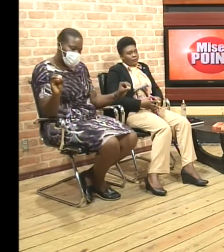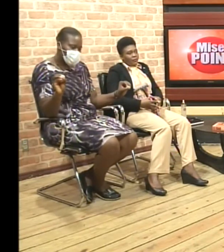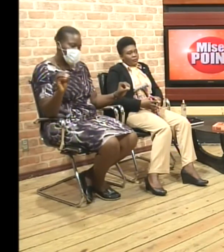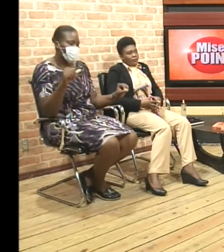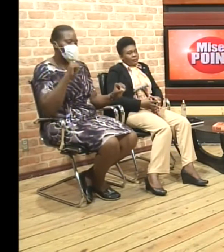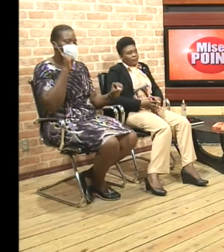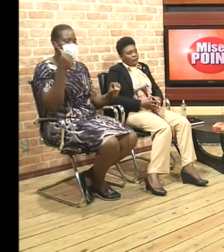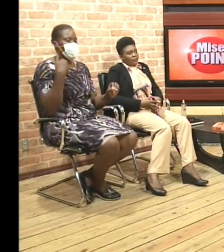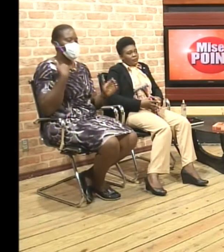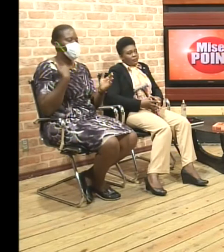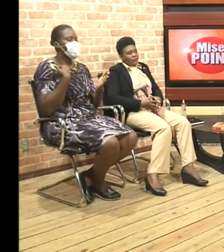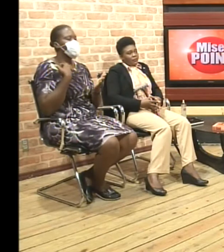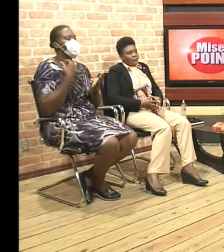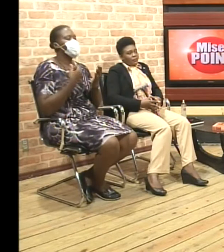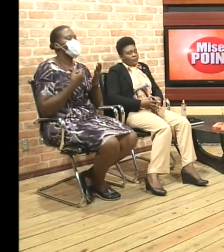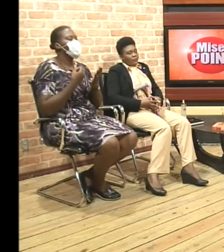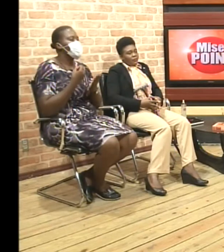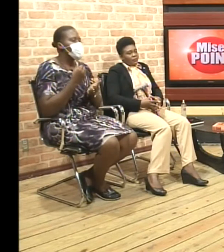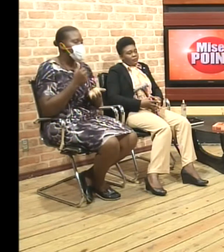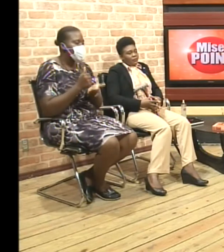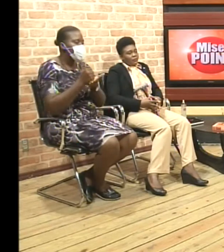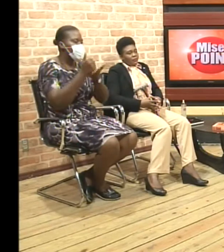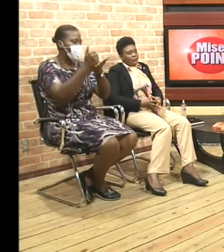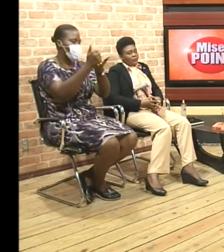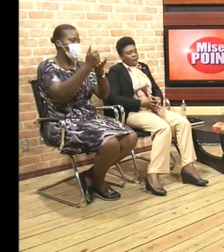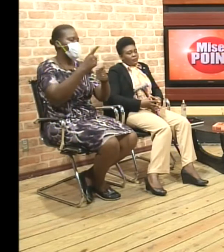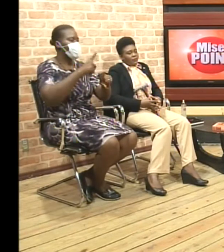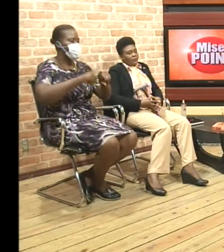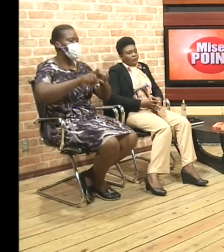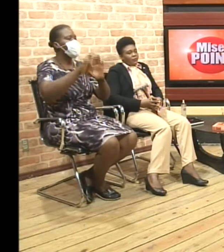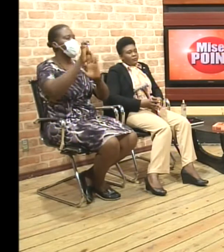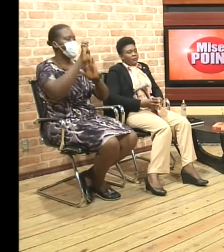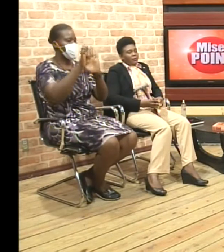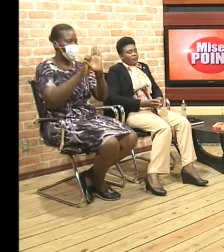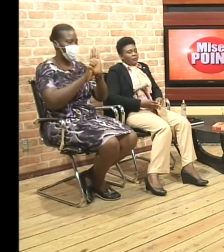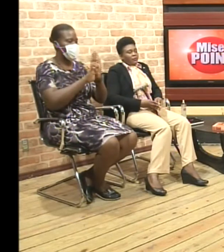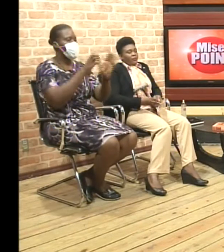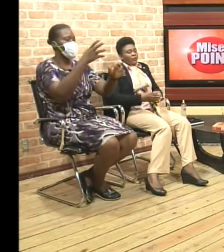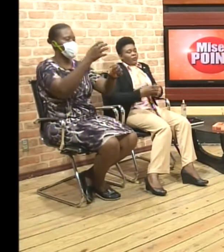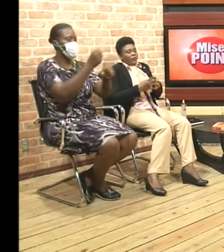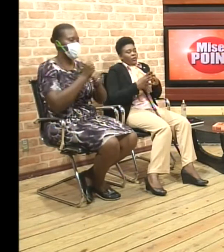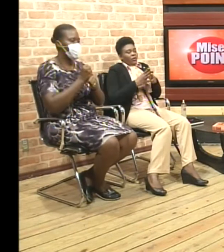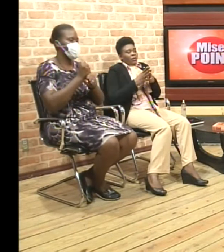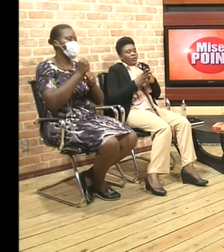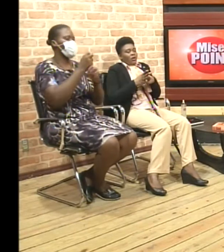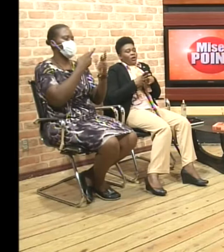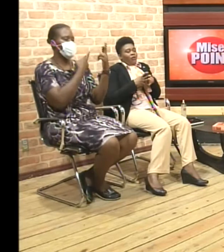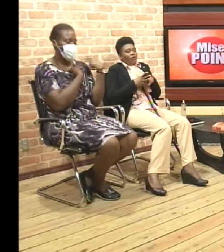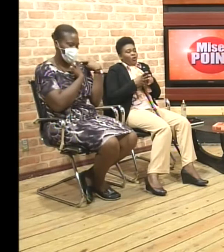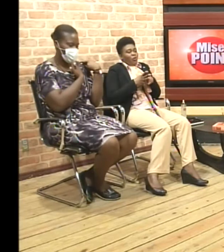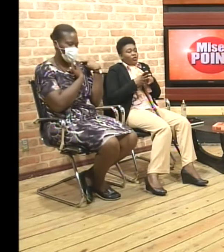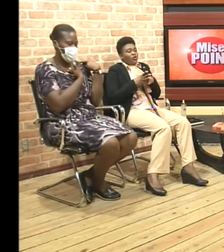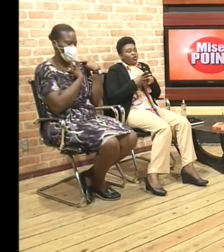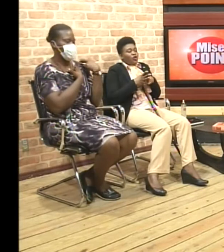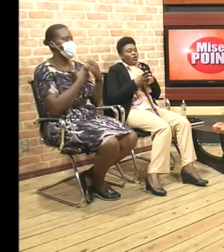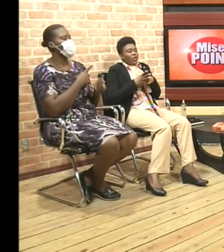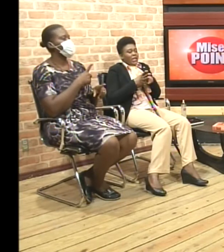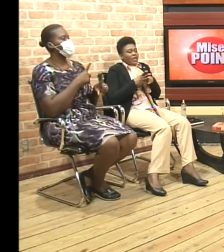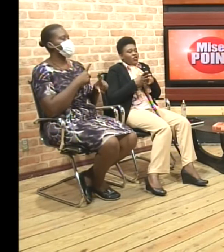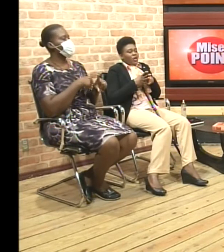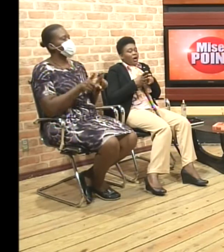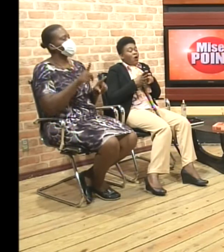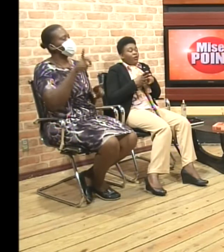garder yo, mais l'État prend en charge pour au moins ba un minimum pour kembe pendant y a dégager pendant là. Faut que nous